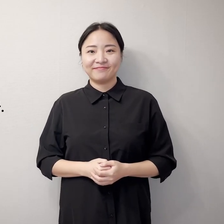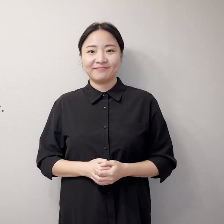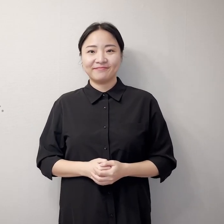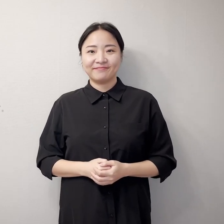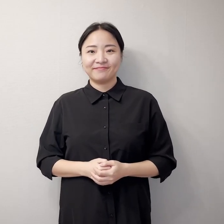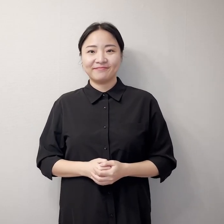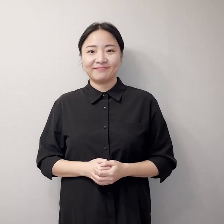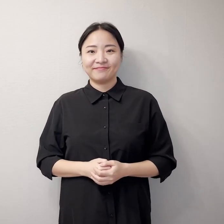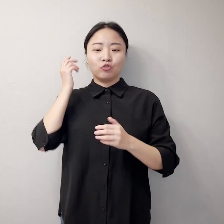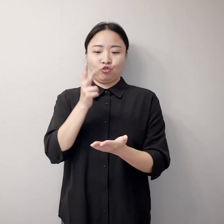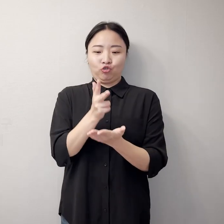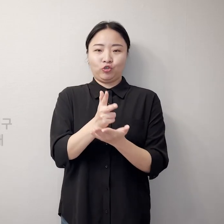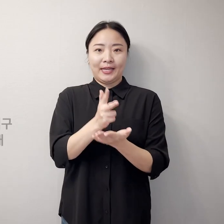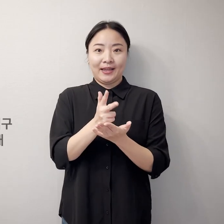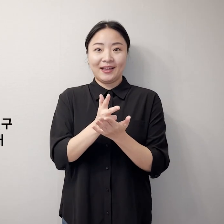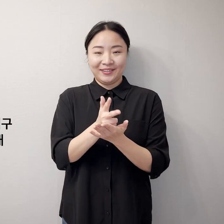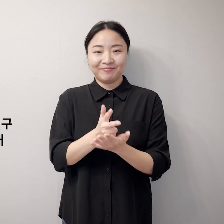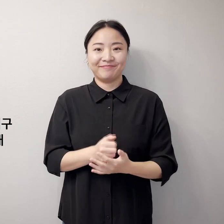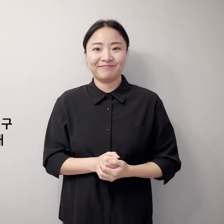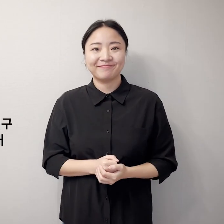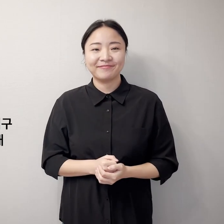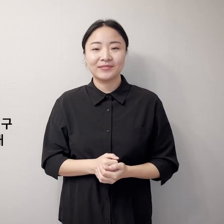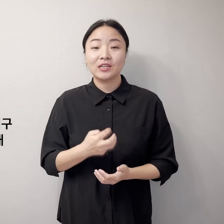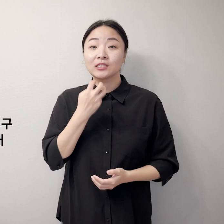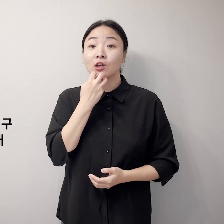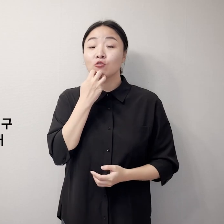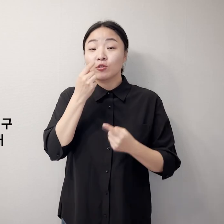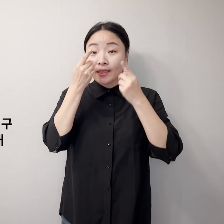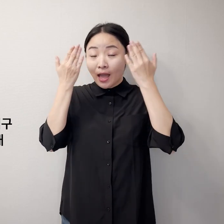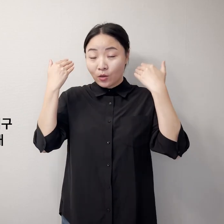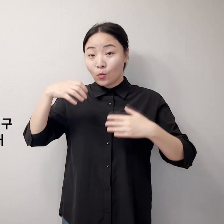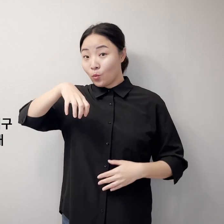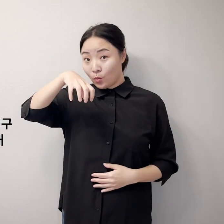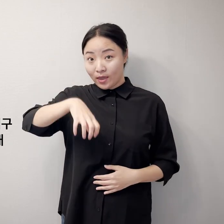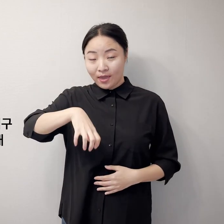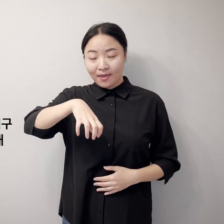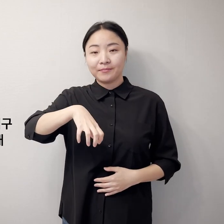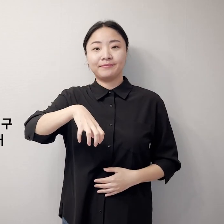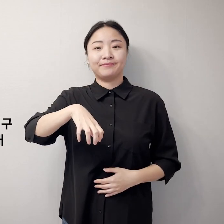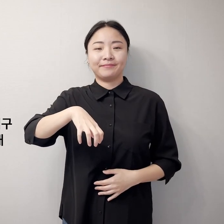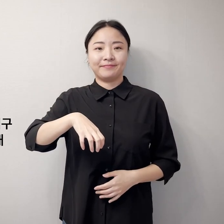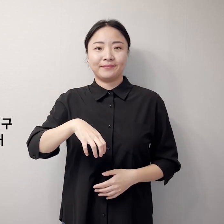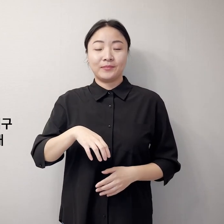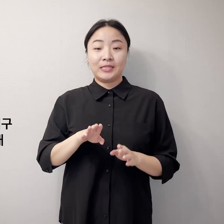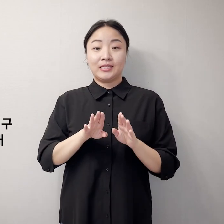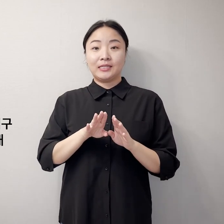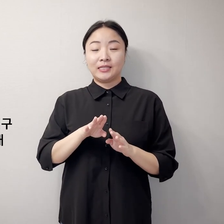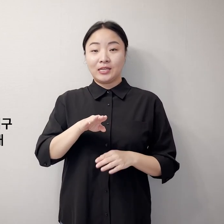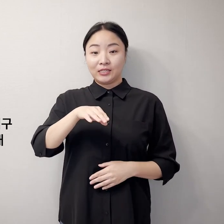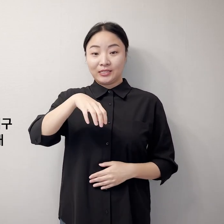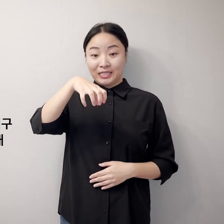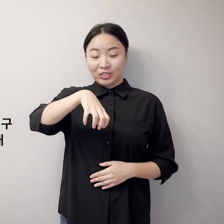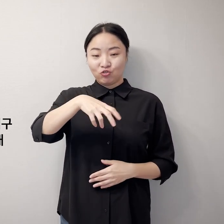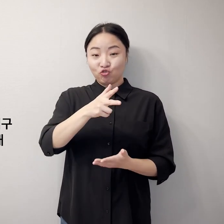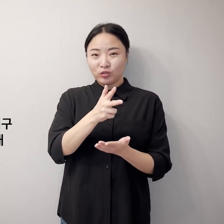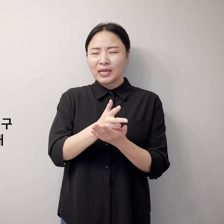주차 안내 서울대학교 제1파워플랜트 68동 입구 앞에